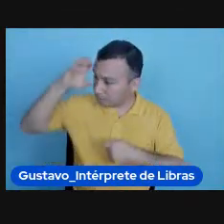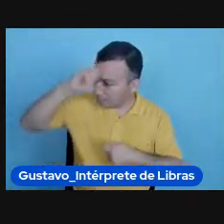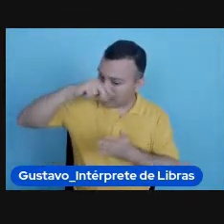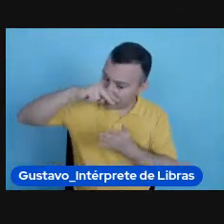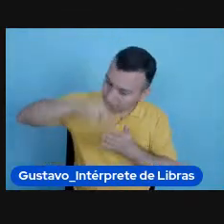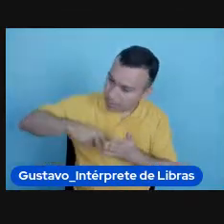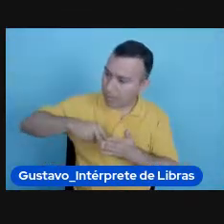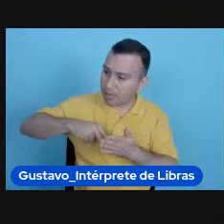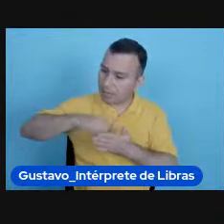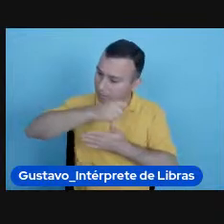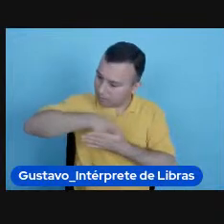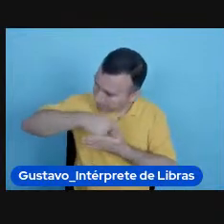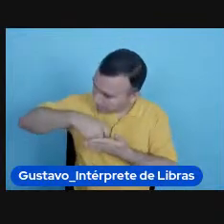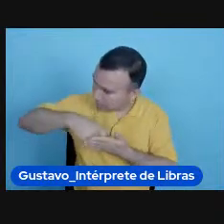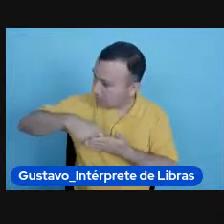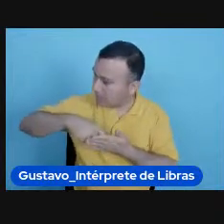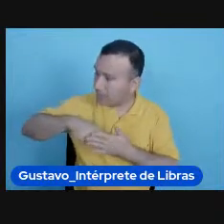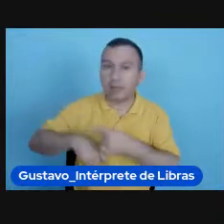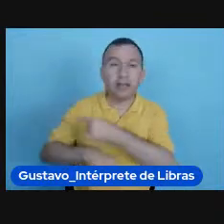ser professora, você